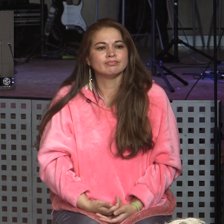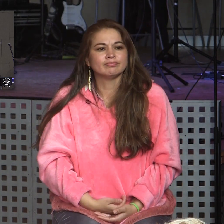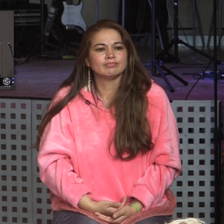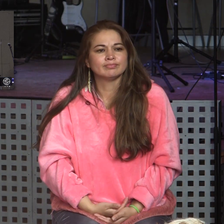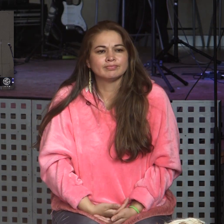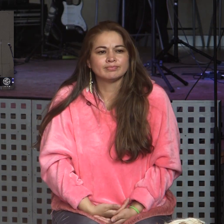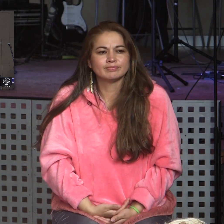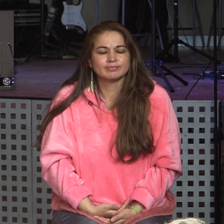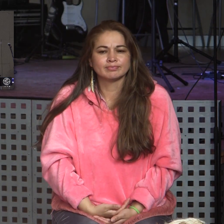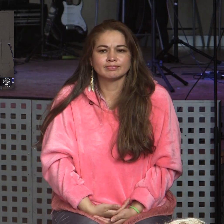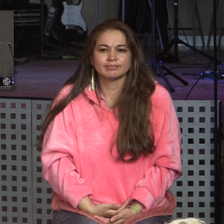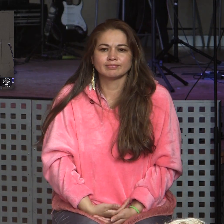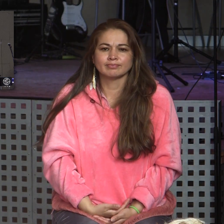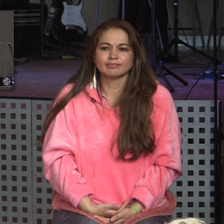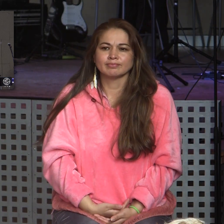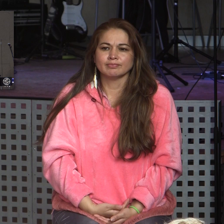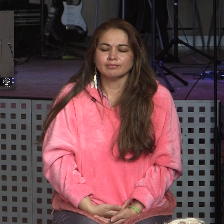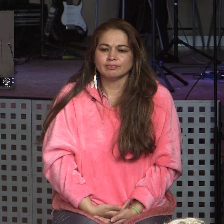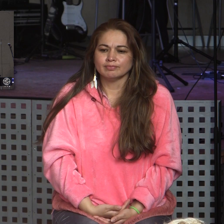Egipto,